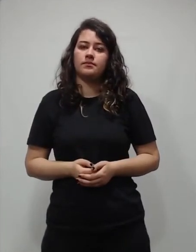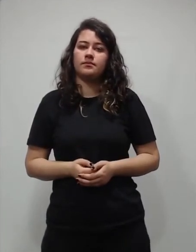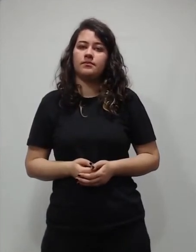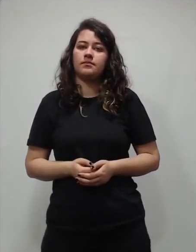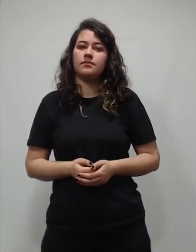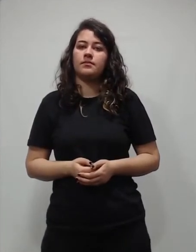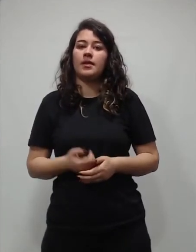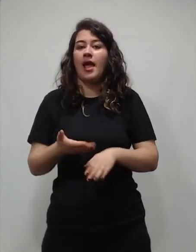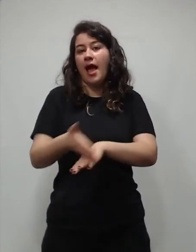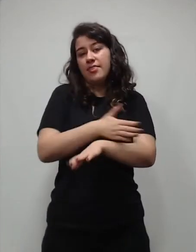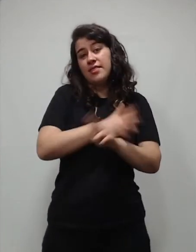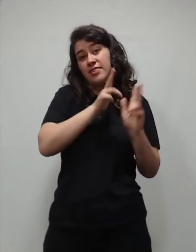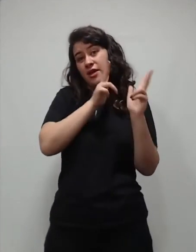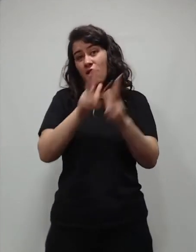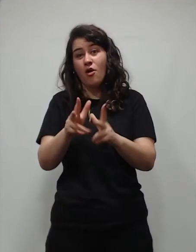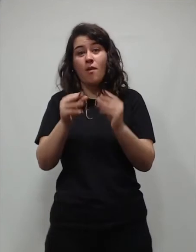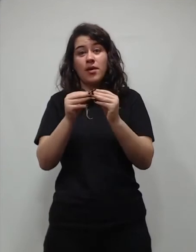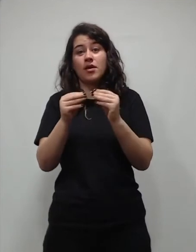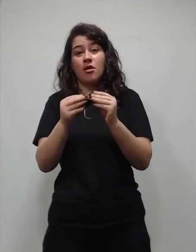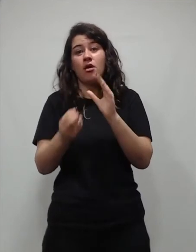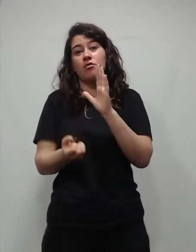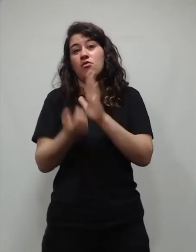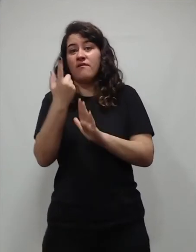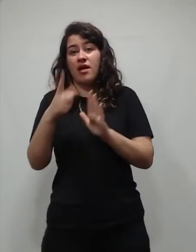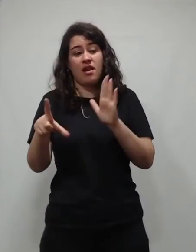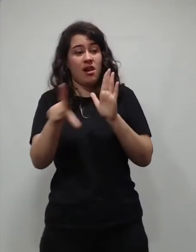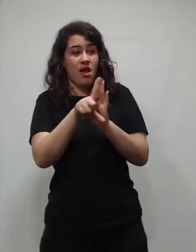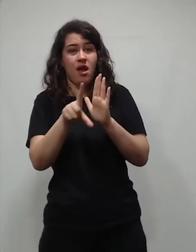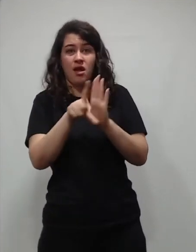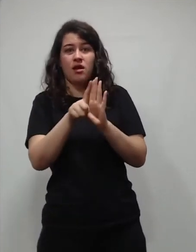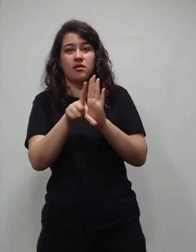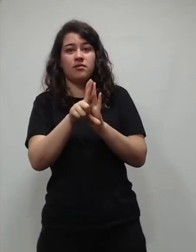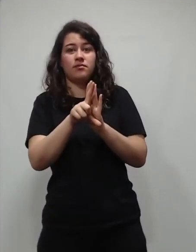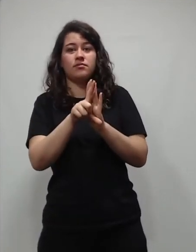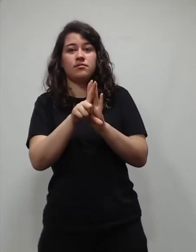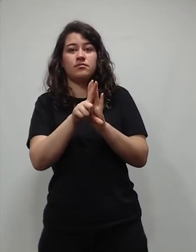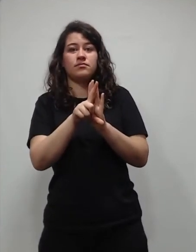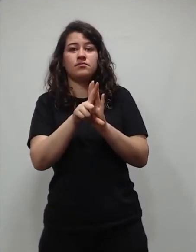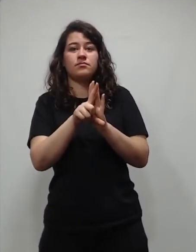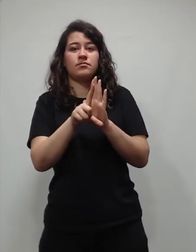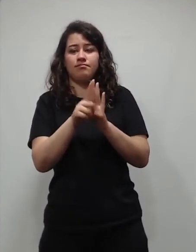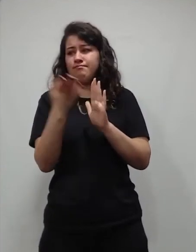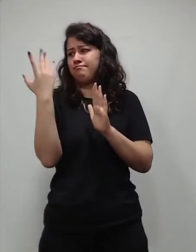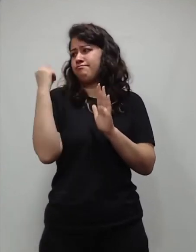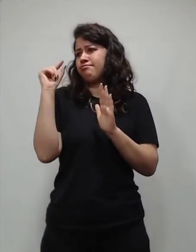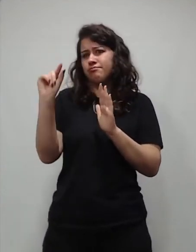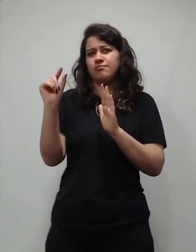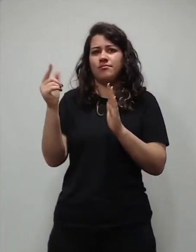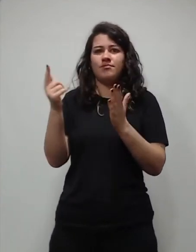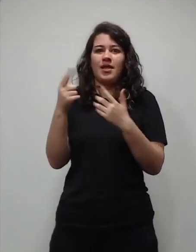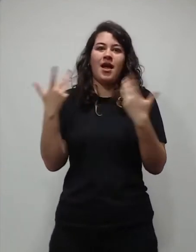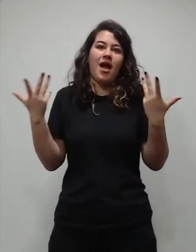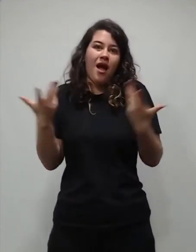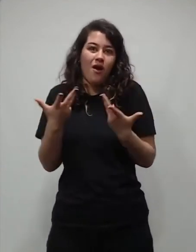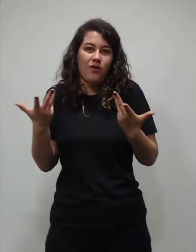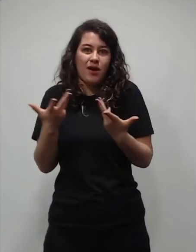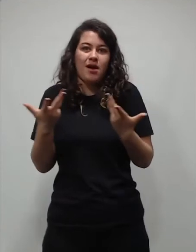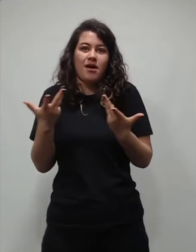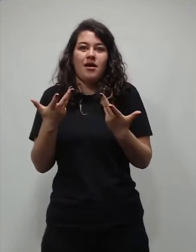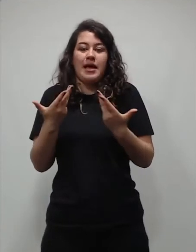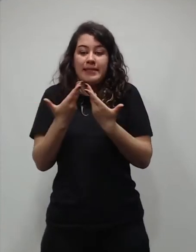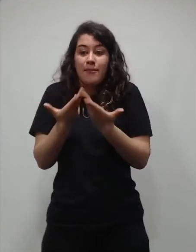Como decía, hay una ley muy vetusta, o unas leyes muy vetustas y una ley muy reciente, así que estamos en